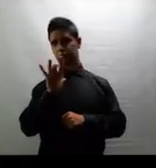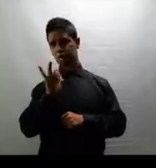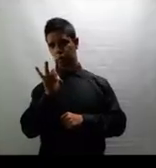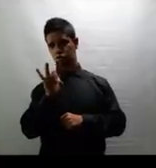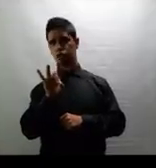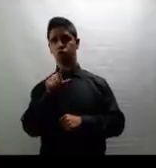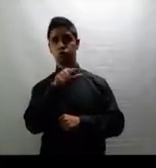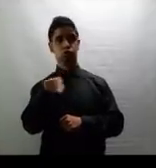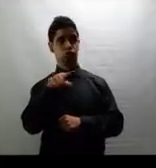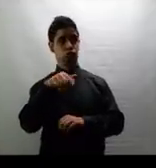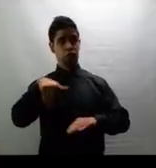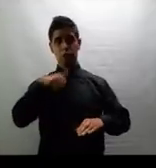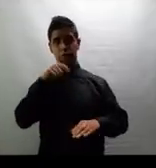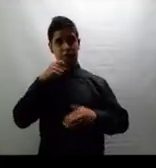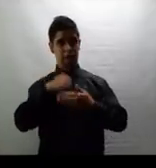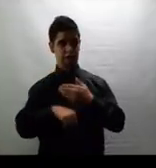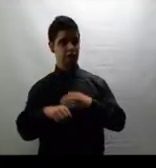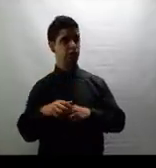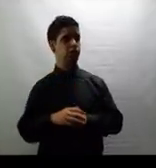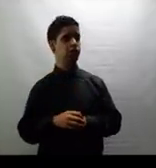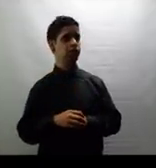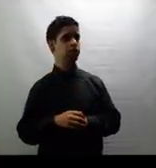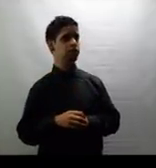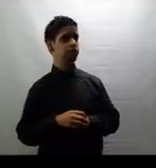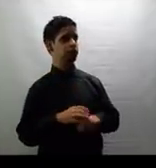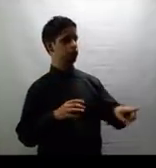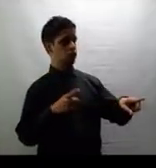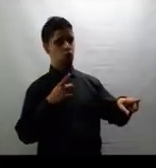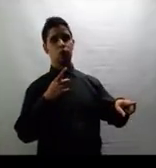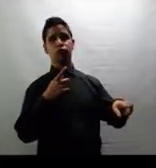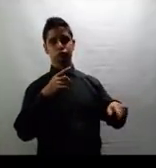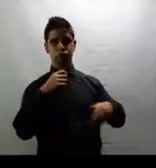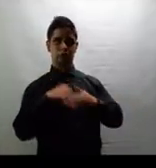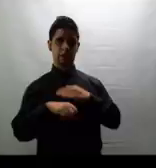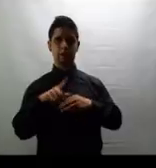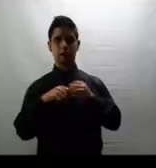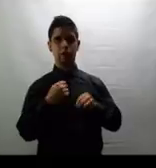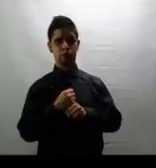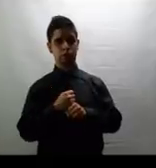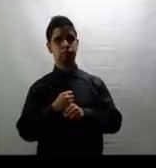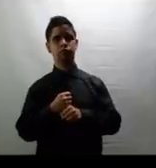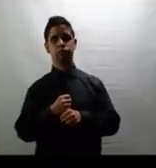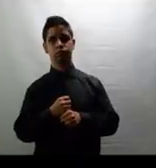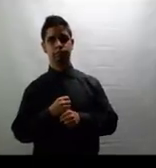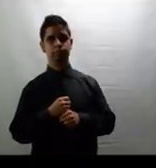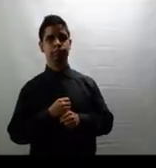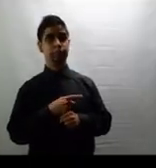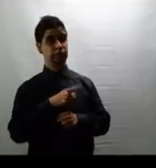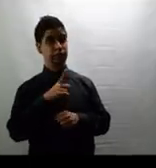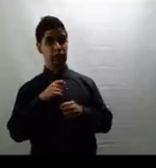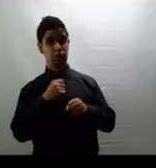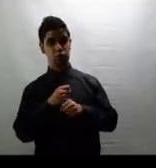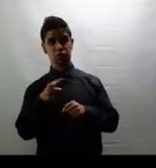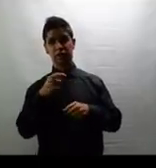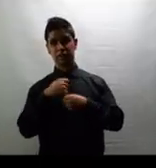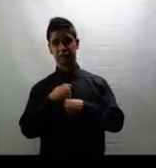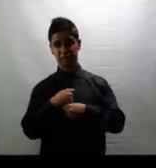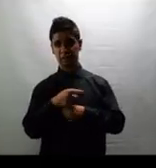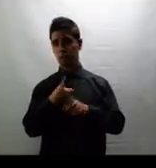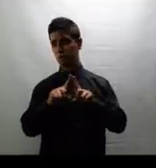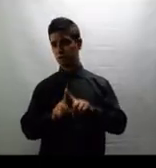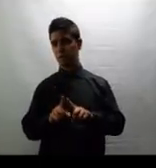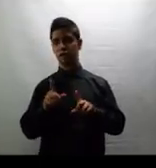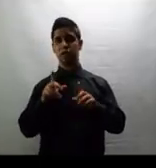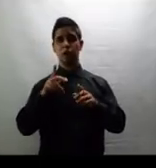ustedes no habían nacido pero si tú naciste ese año bueno ese año se hicieron una serie de